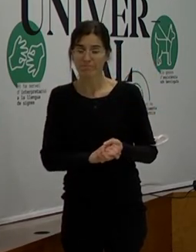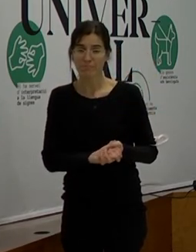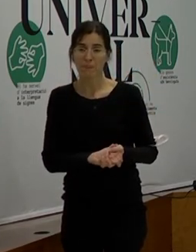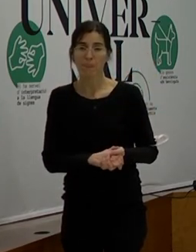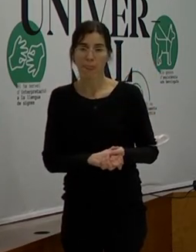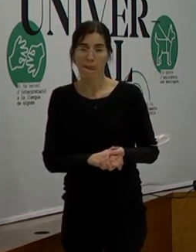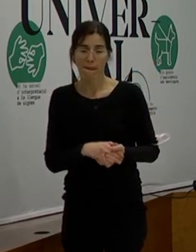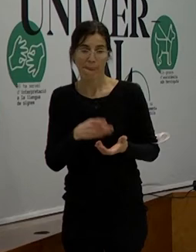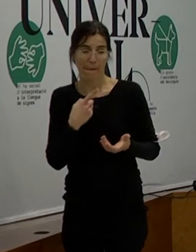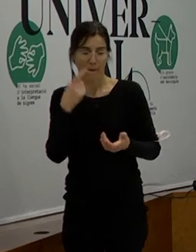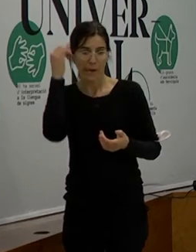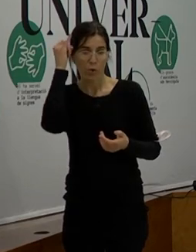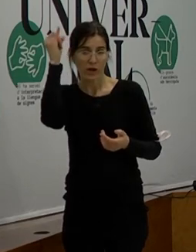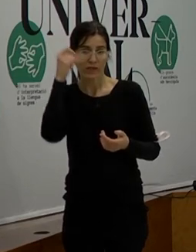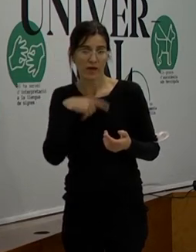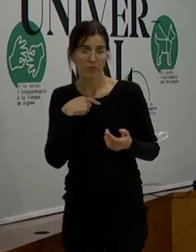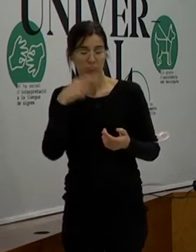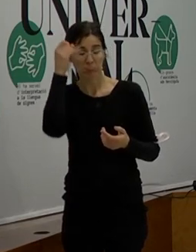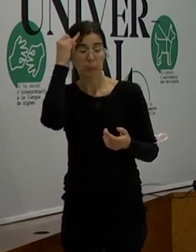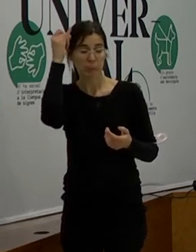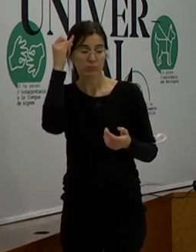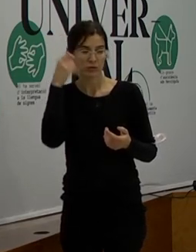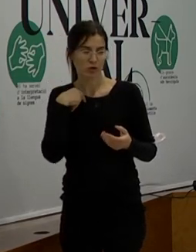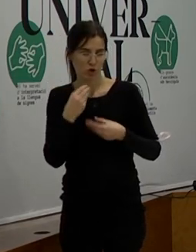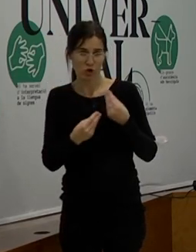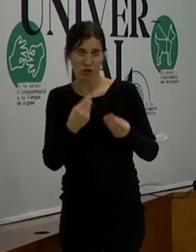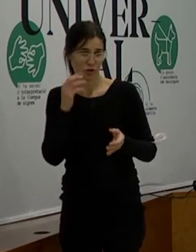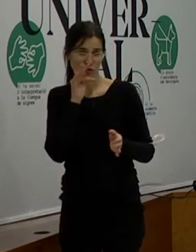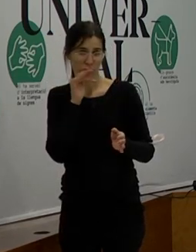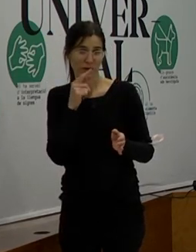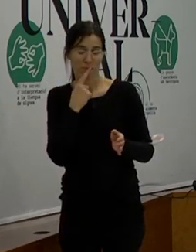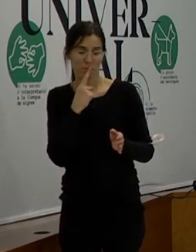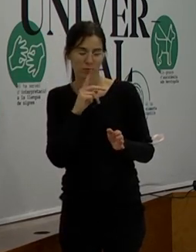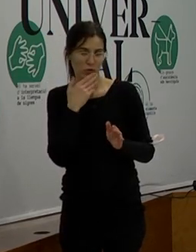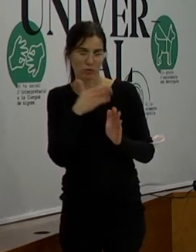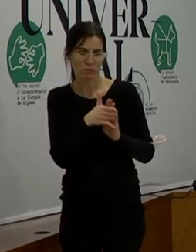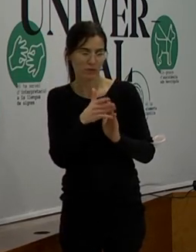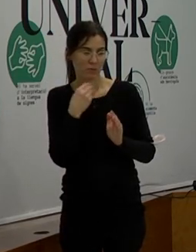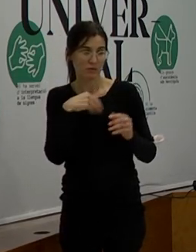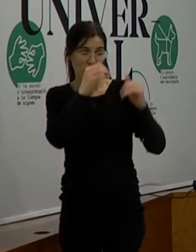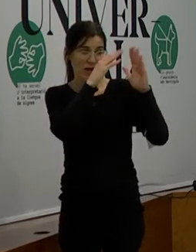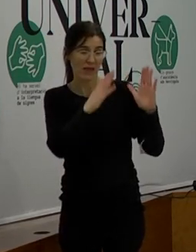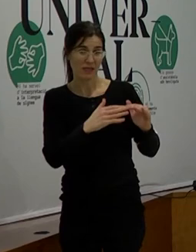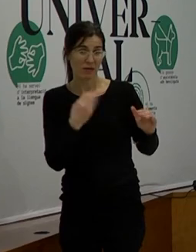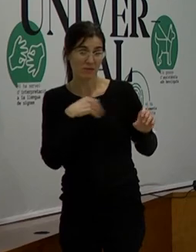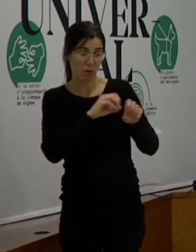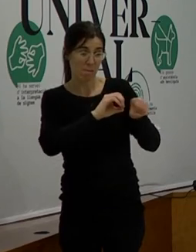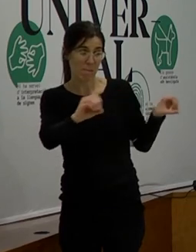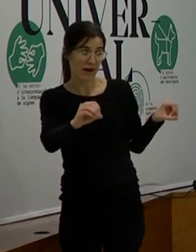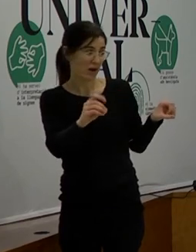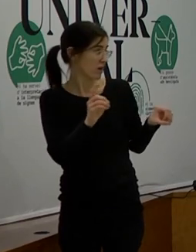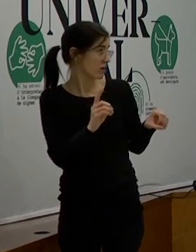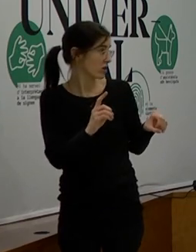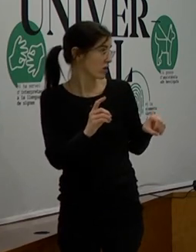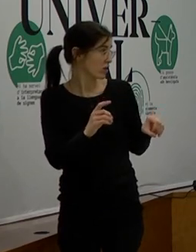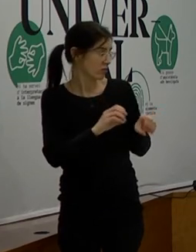Aleshores, una idea que se'm va ocorrir, no l'he hecho todavía, no l'he dicho, és que aquest andamiatge, aquesta barra, no la posin